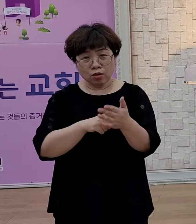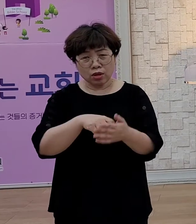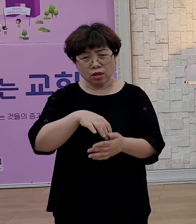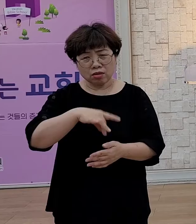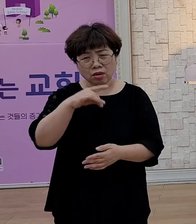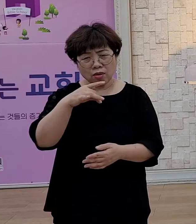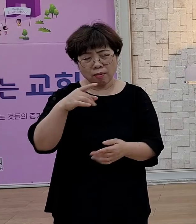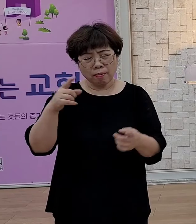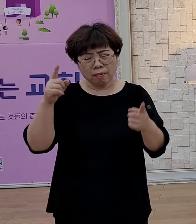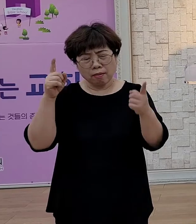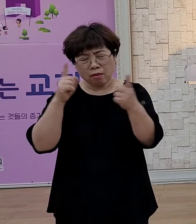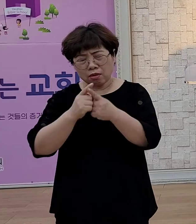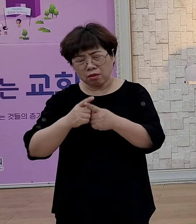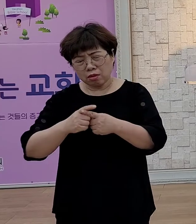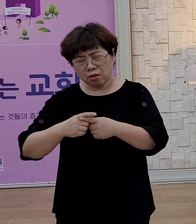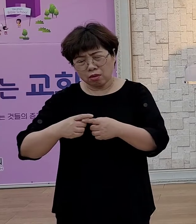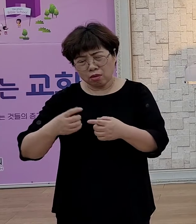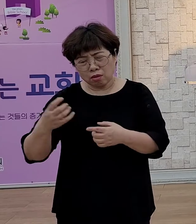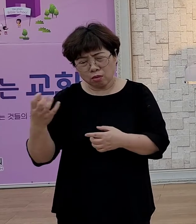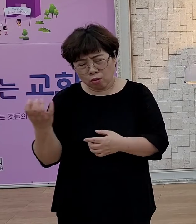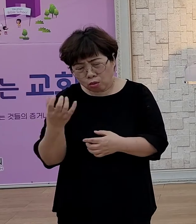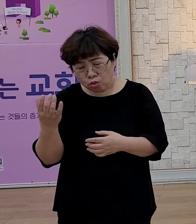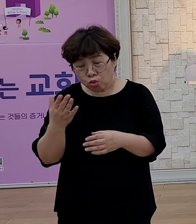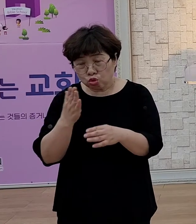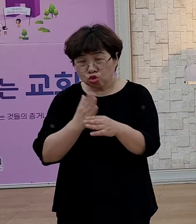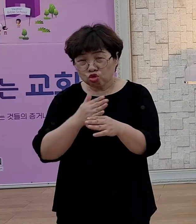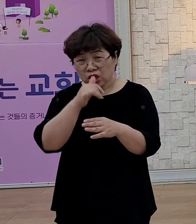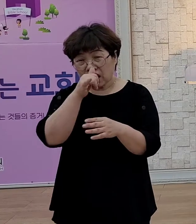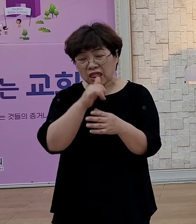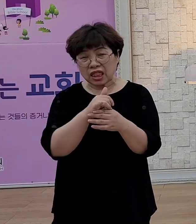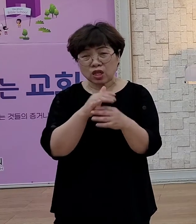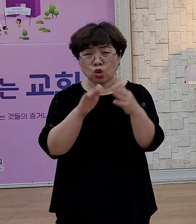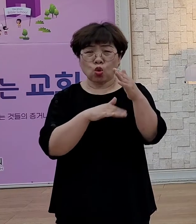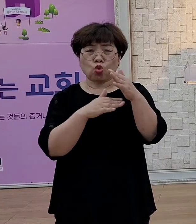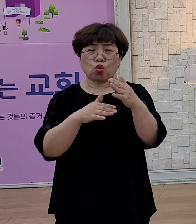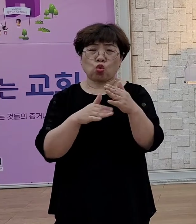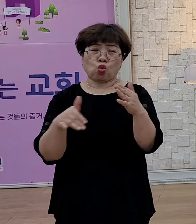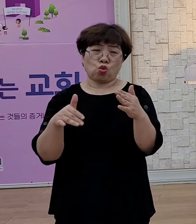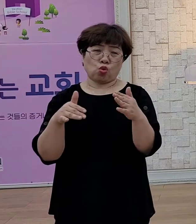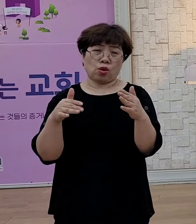처음 겪는 너무 큰 고통 가운데 있는 분이 계시더라고요.